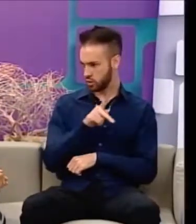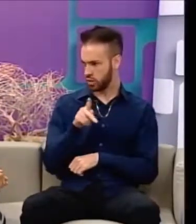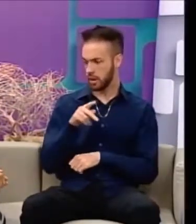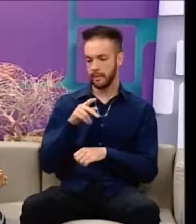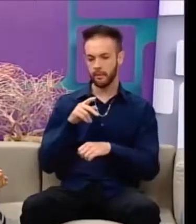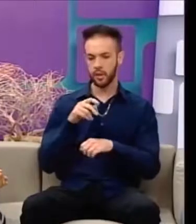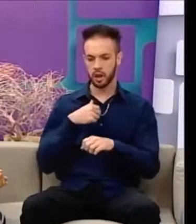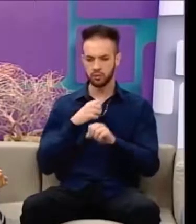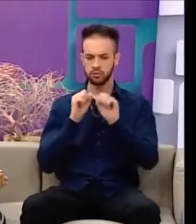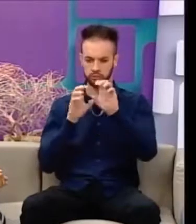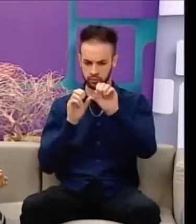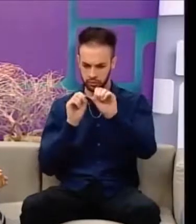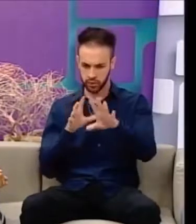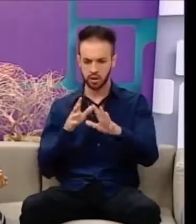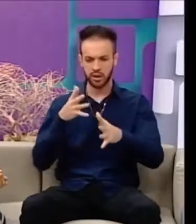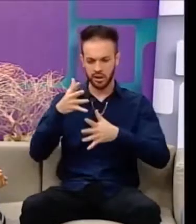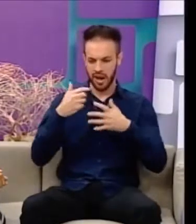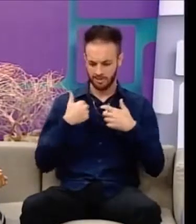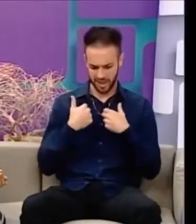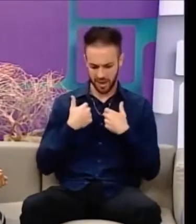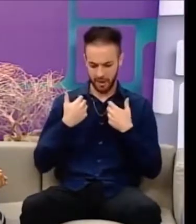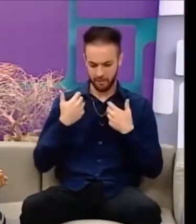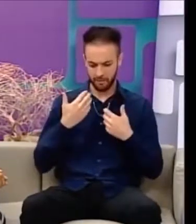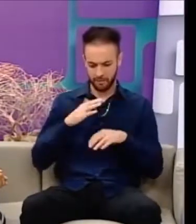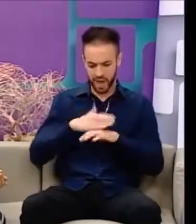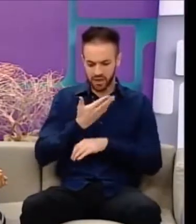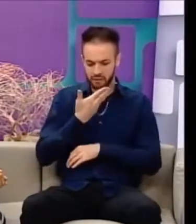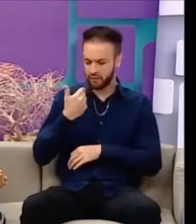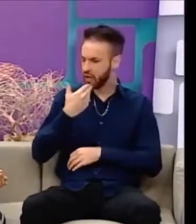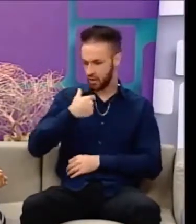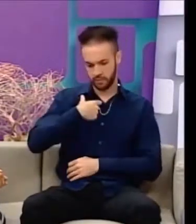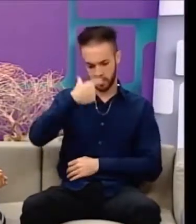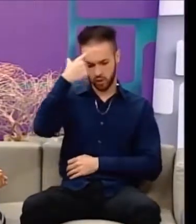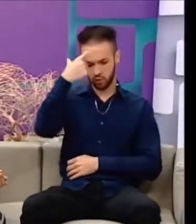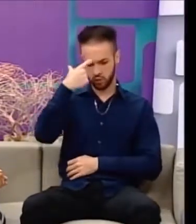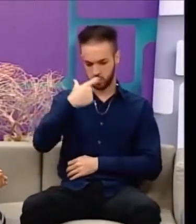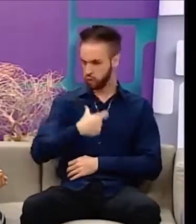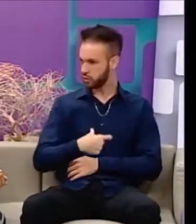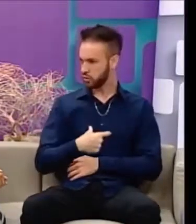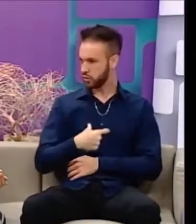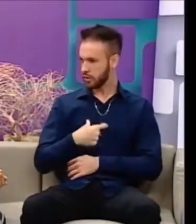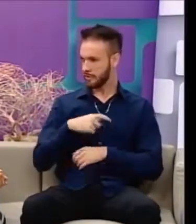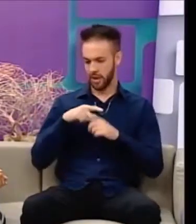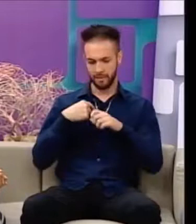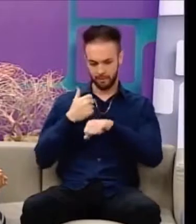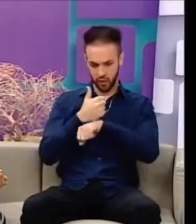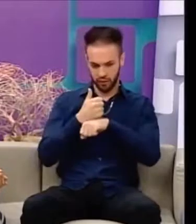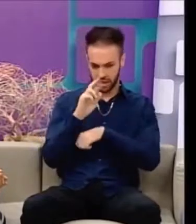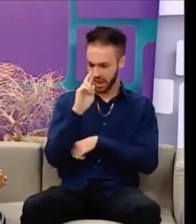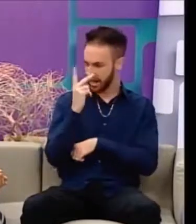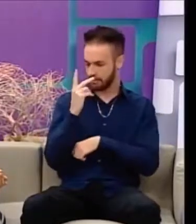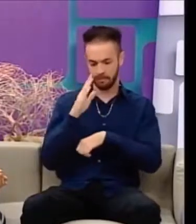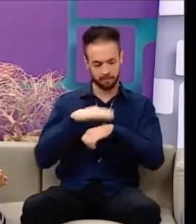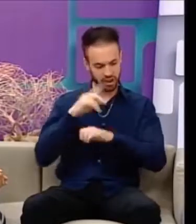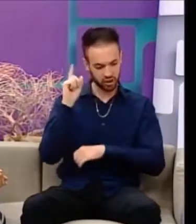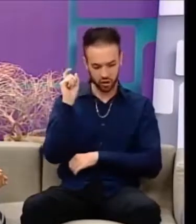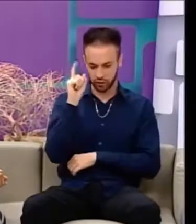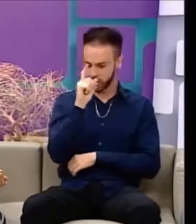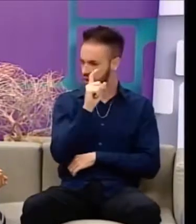Ele trabalha na Unítalo. Ele trabalha como intérprete e como professor de Libras também.